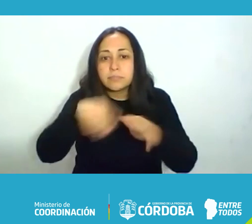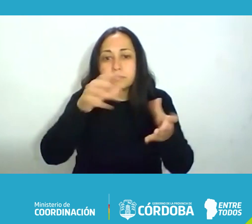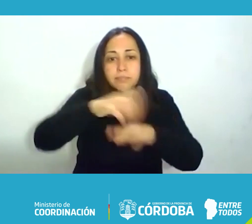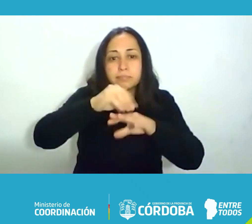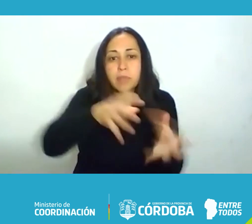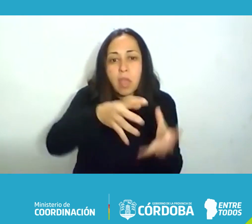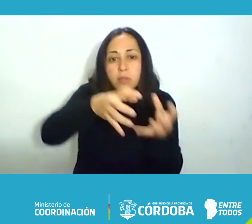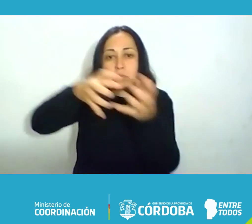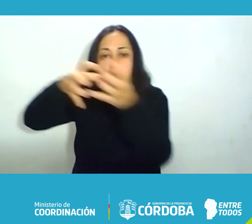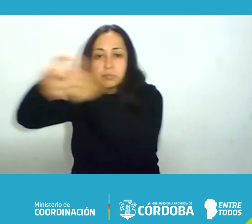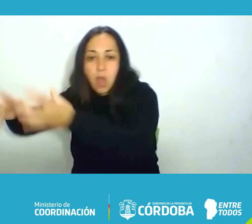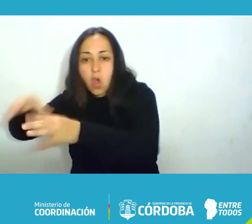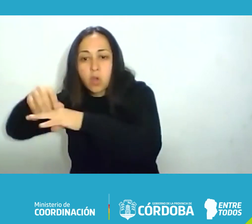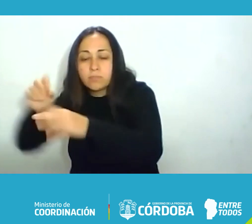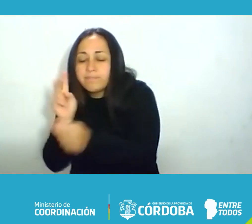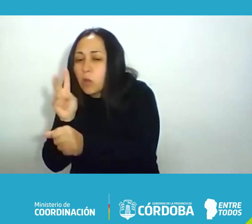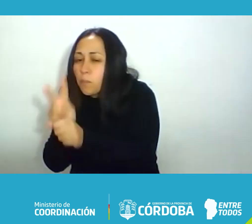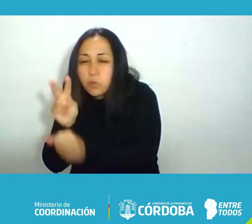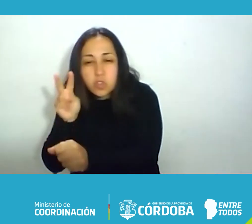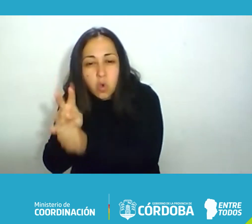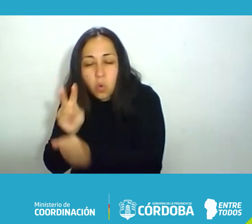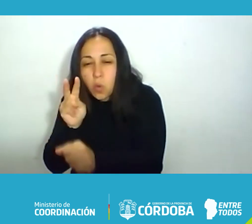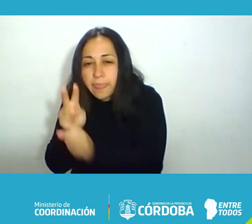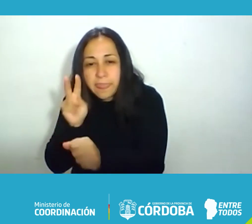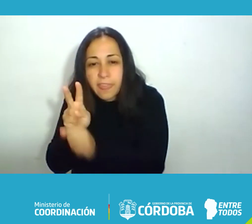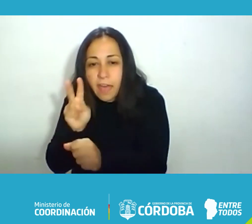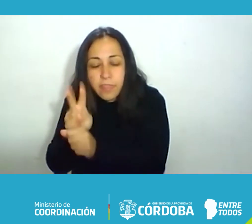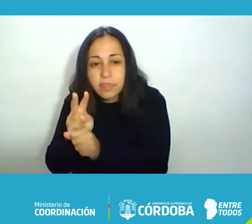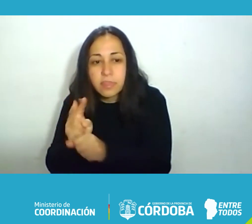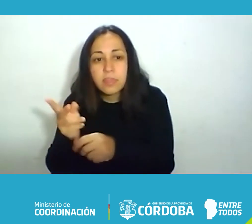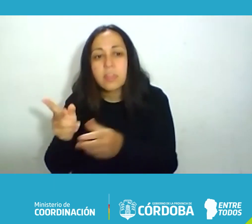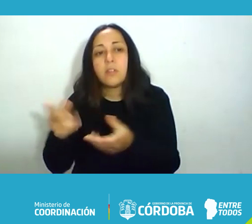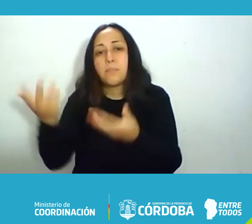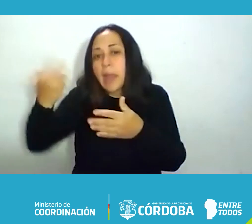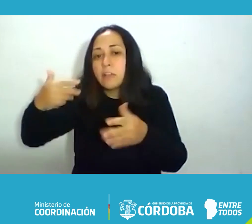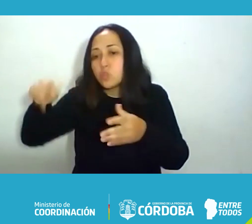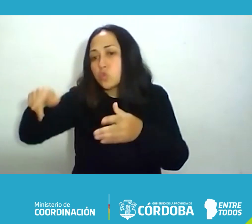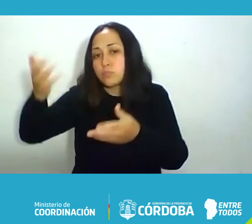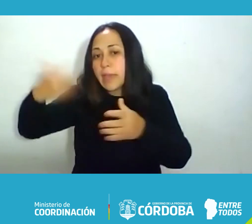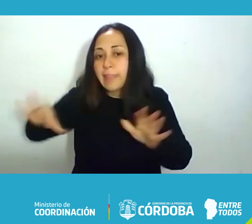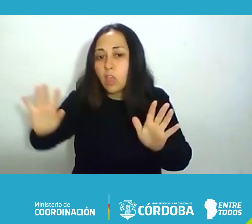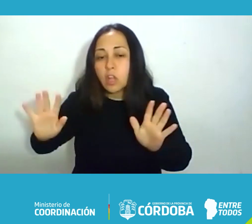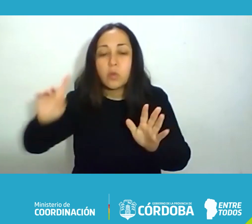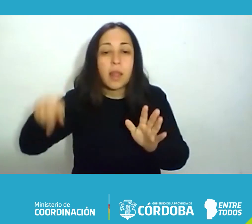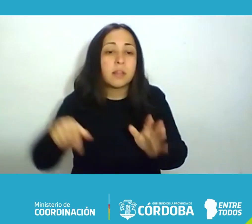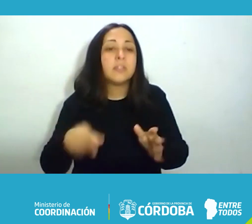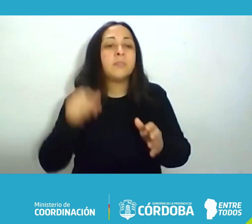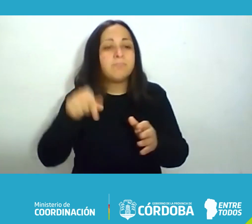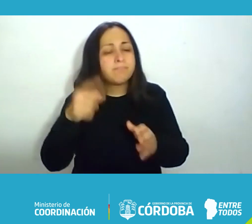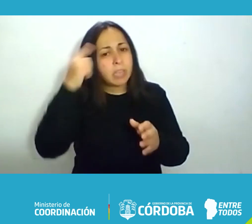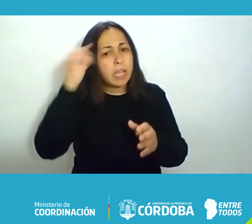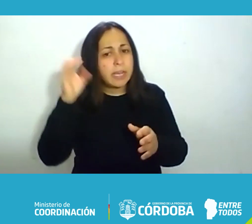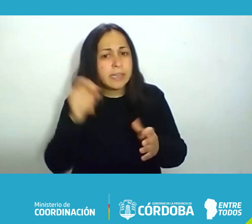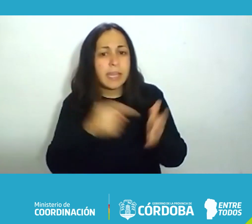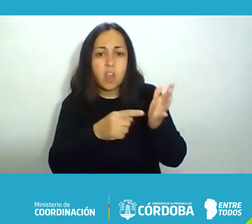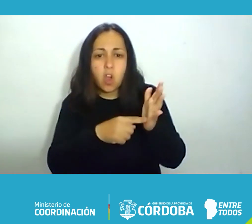la compactación del suelo, en el caso de observarse debe ser tratado y volver a su estado natural. Para los pasafaunas se toman los